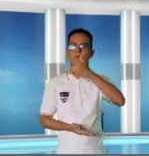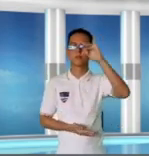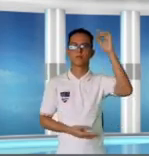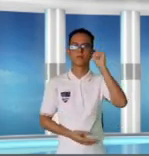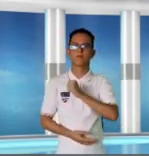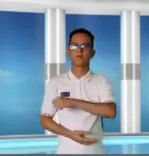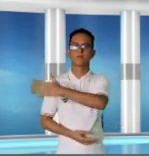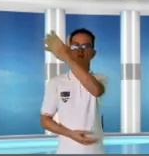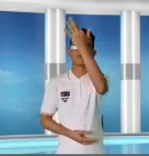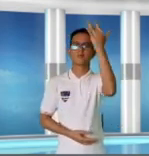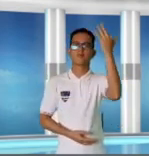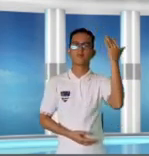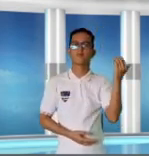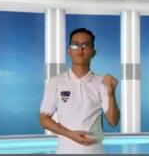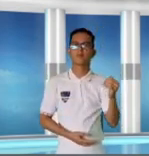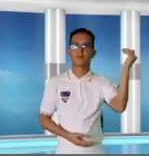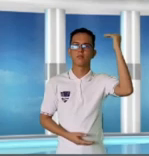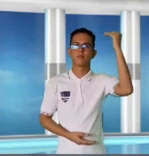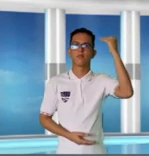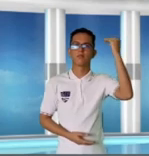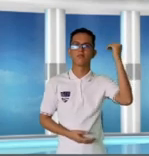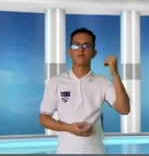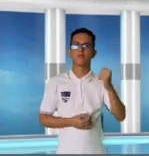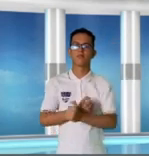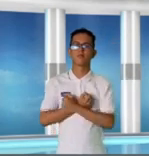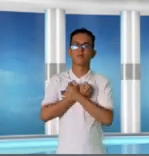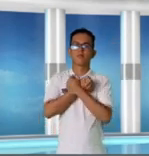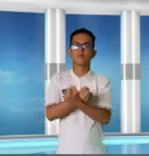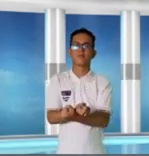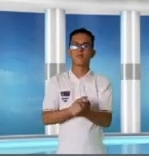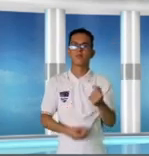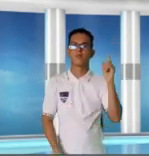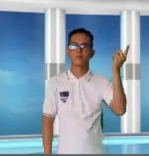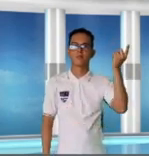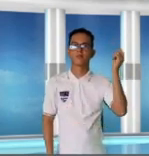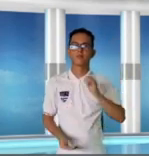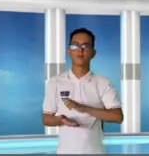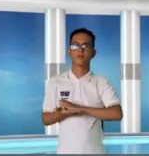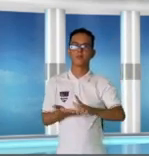ella dulce afecto al maestro y a la escuela, que nos infunda tu santo amor.